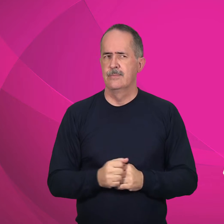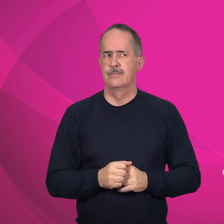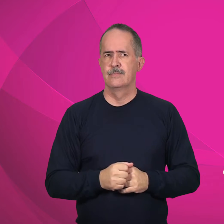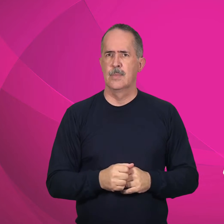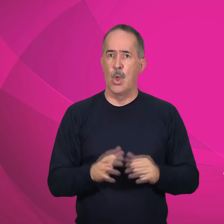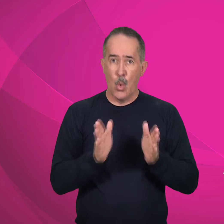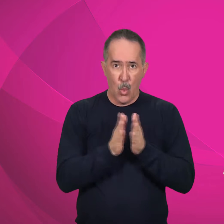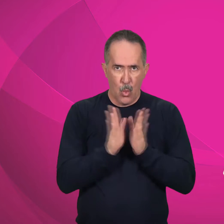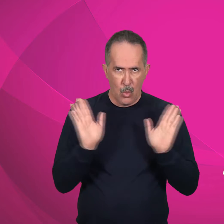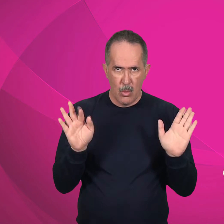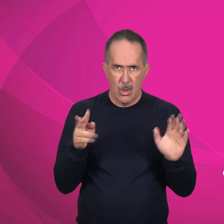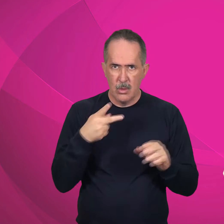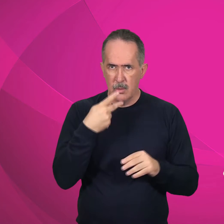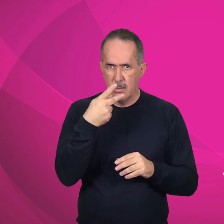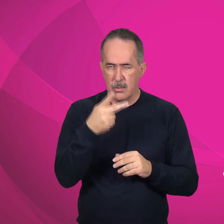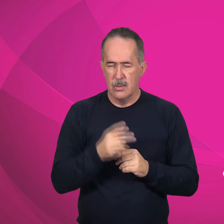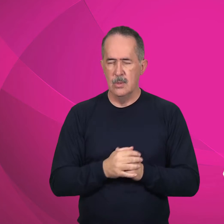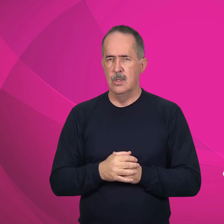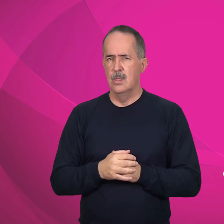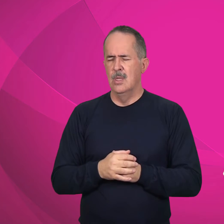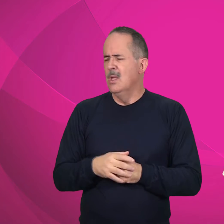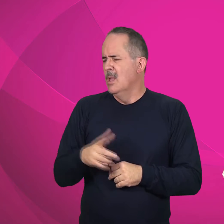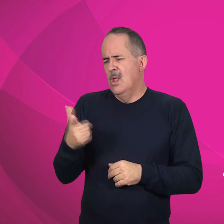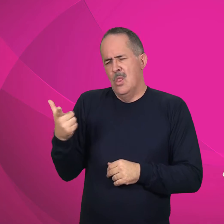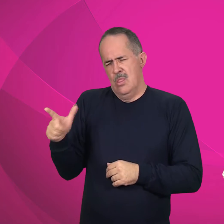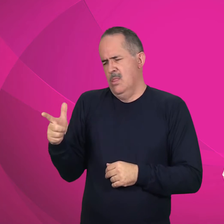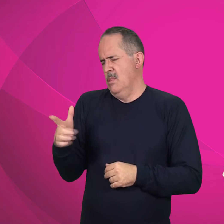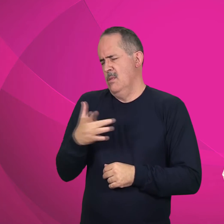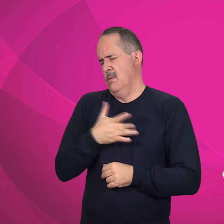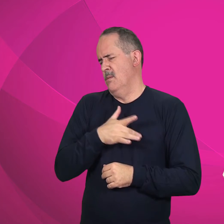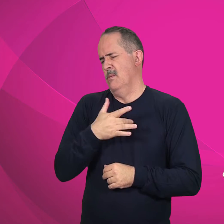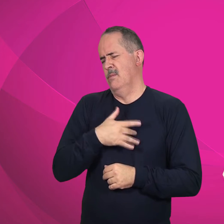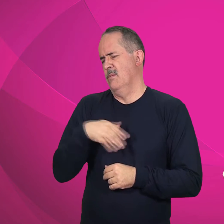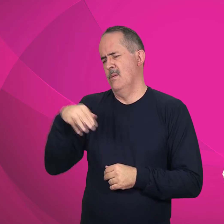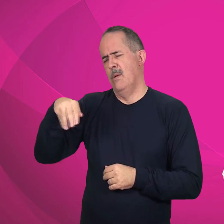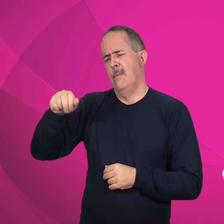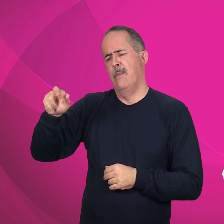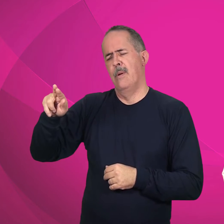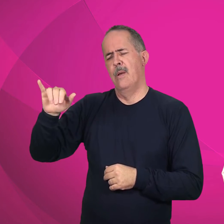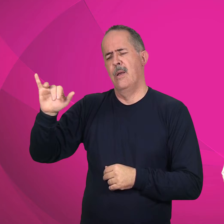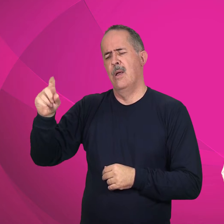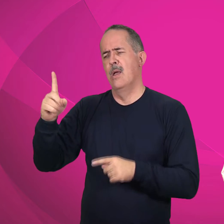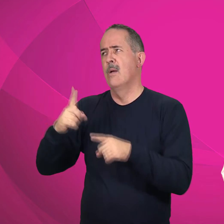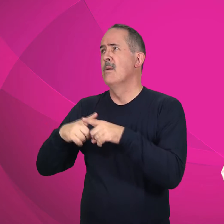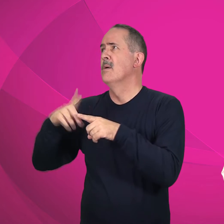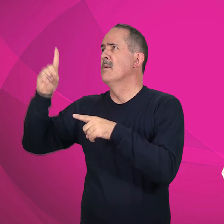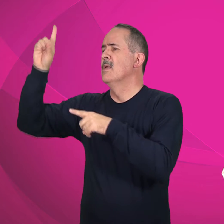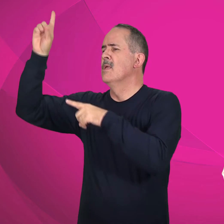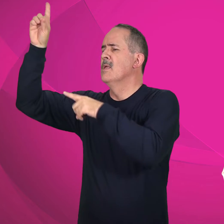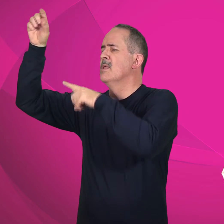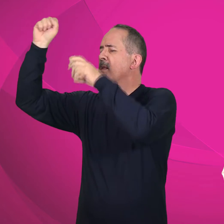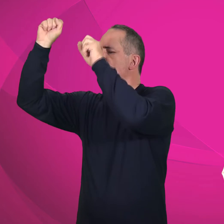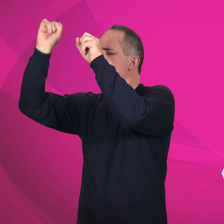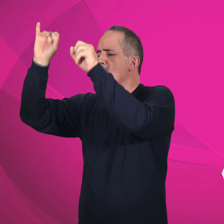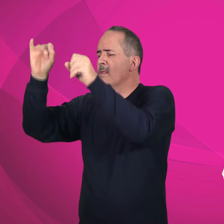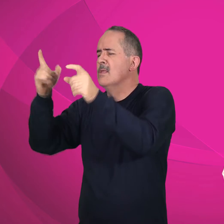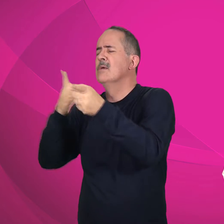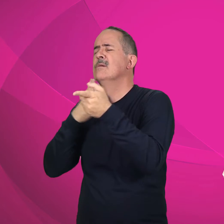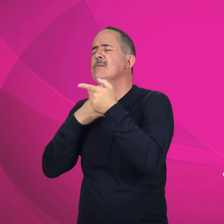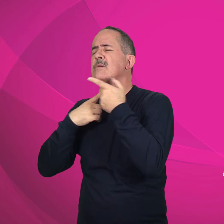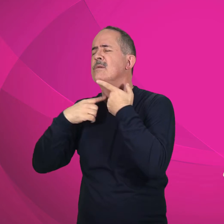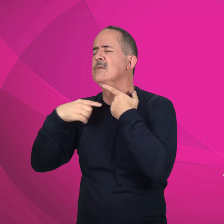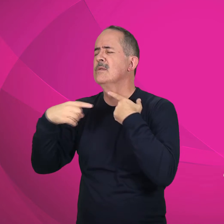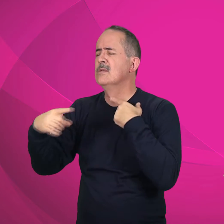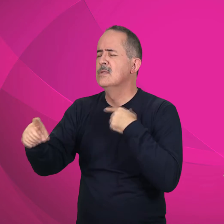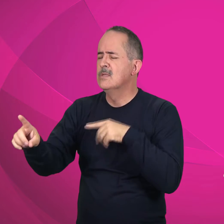e um anjo então disse lhe não tenha medo maria porque em contraste graça